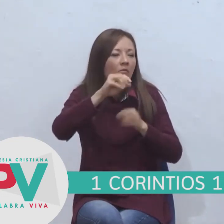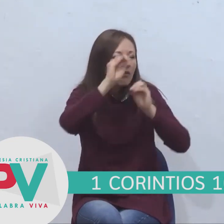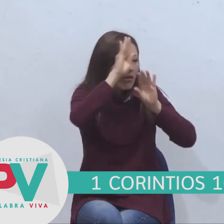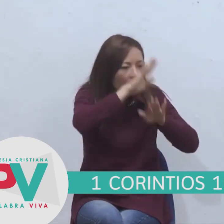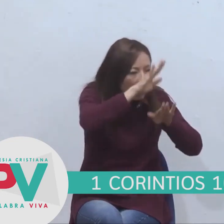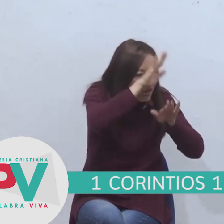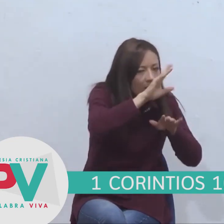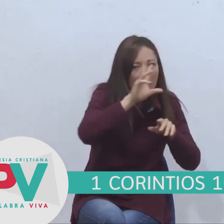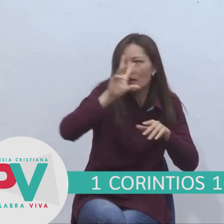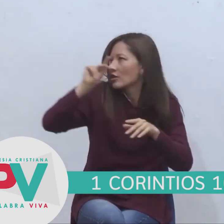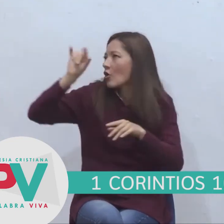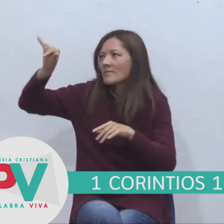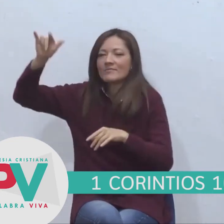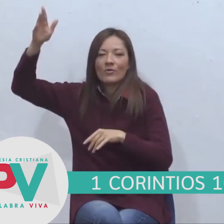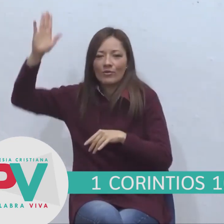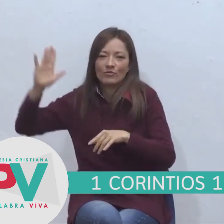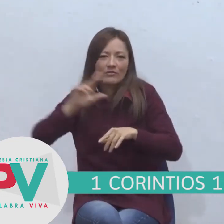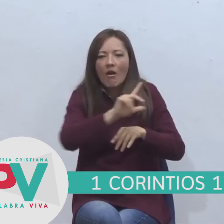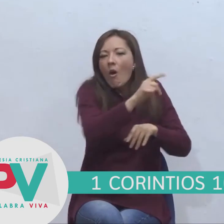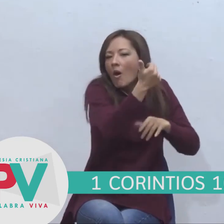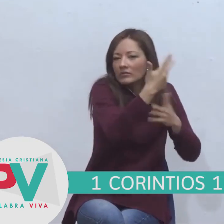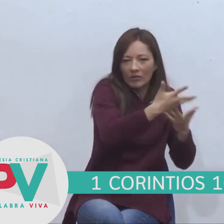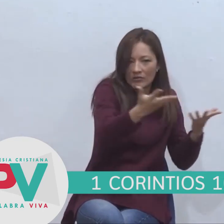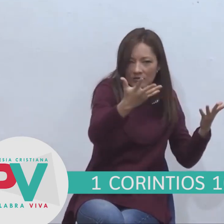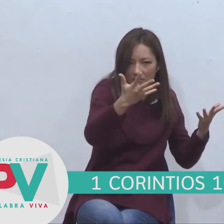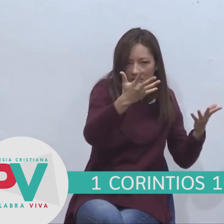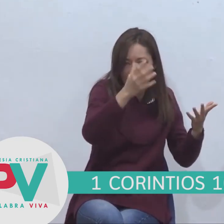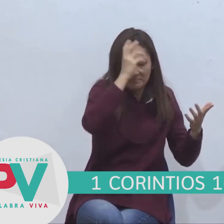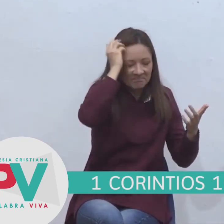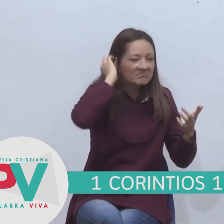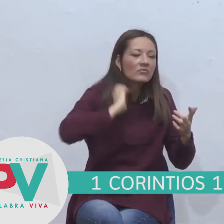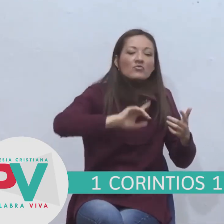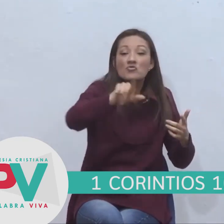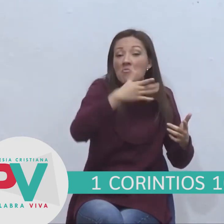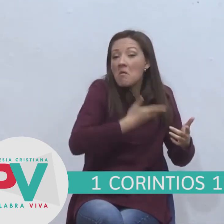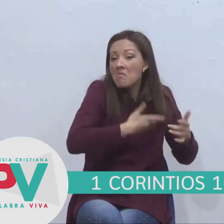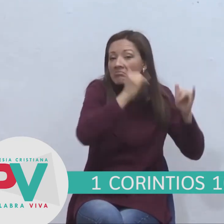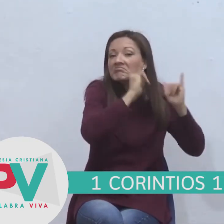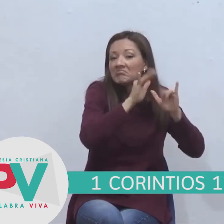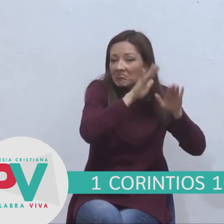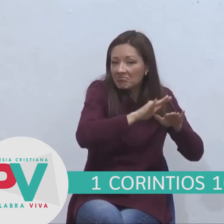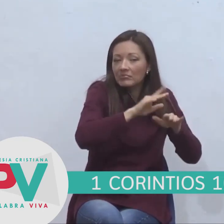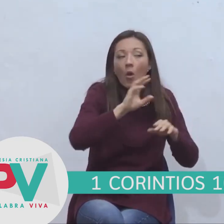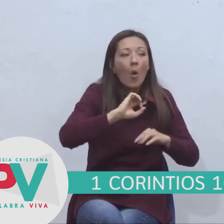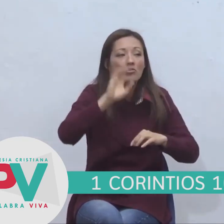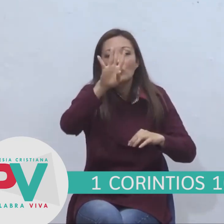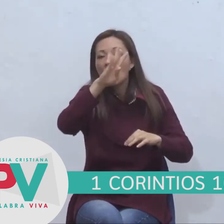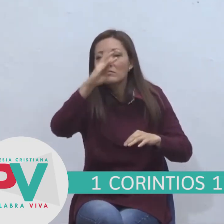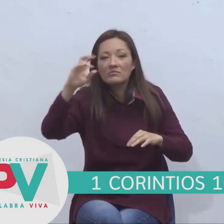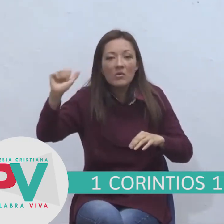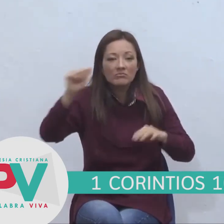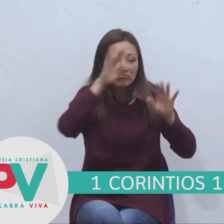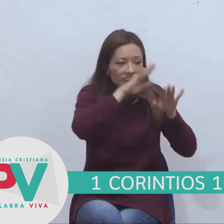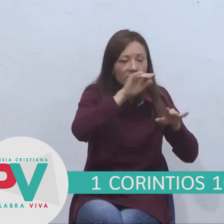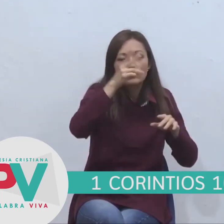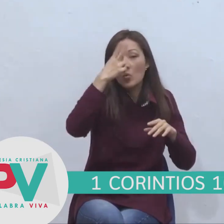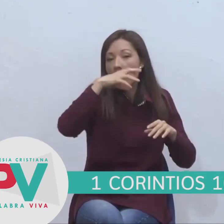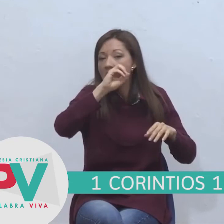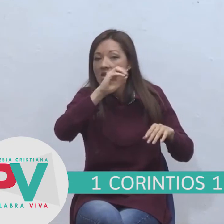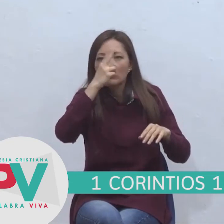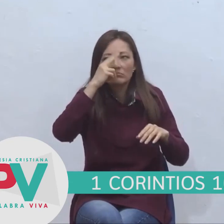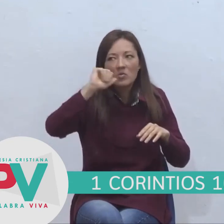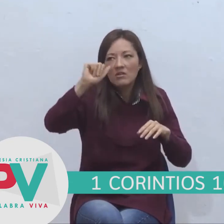que no es Dios. Eso es un ídolo. Puede ser su mamá, puede ser su esposo, puede ser su hijo, puede